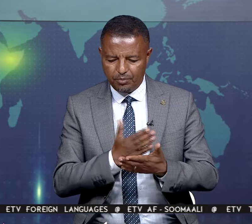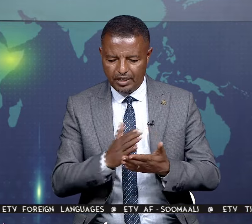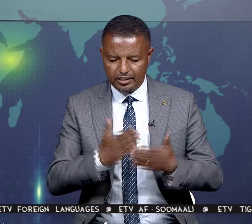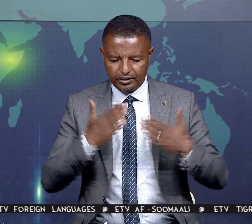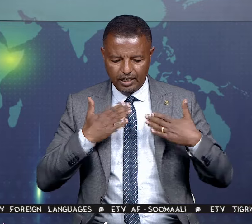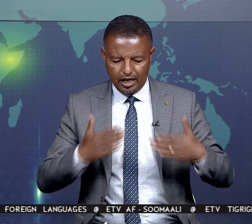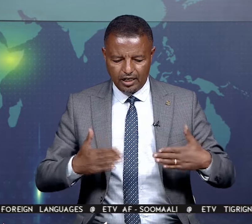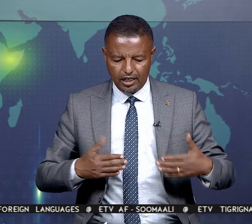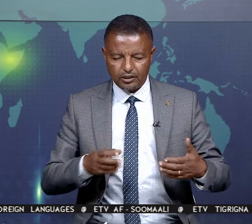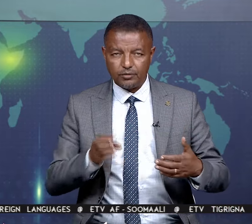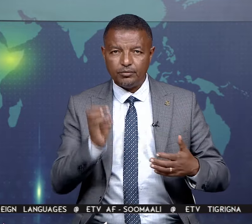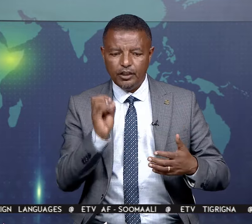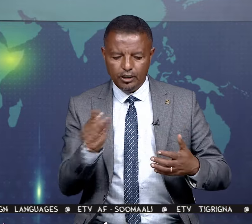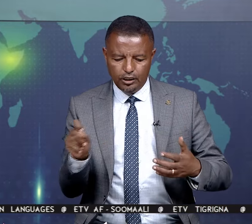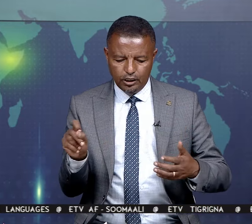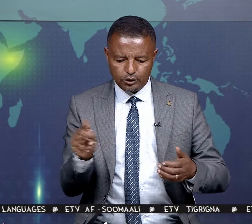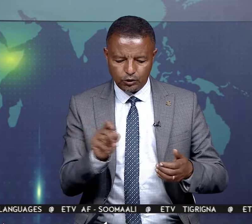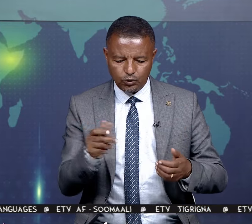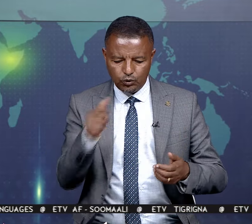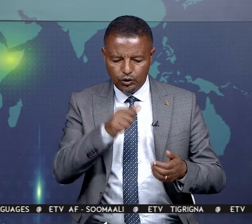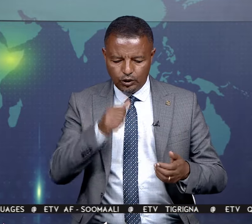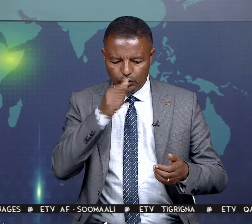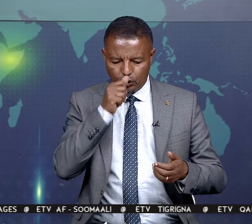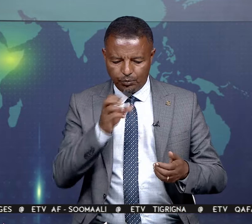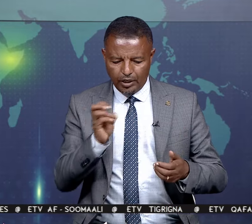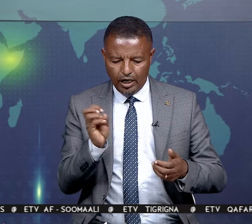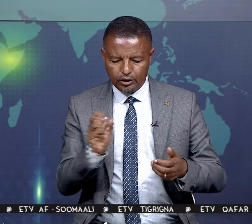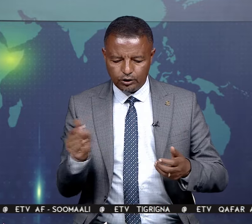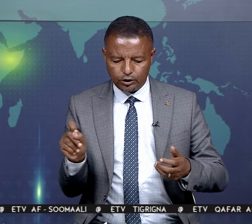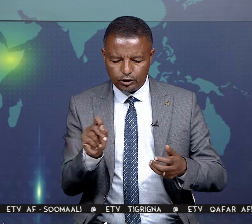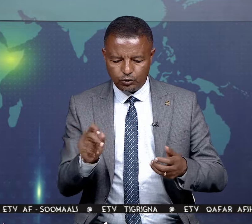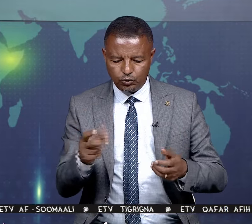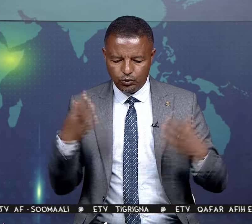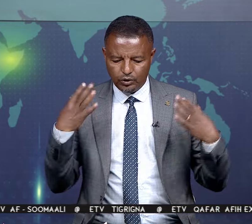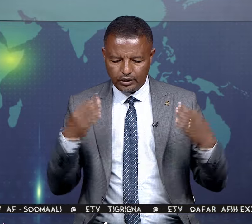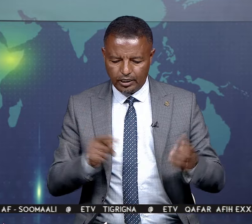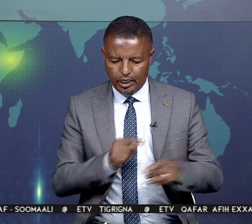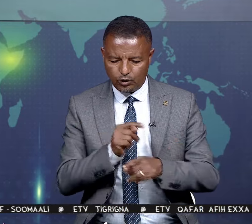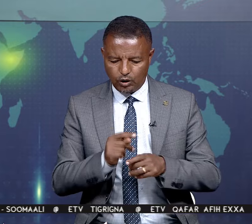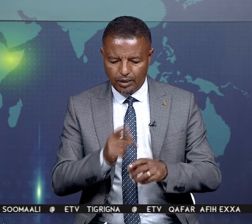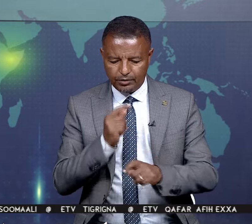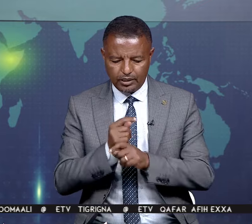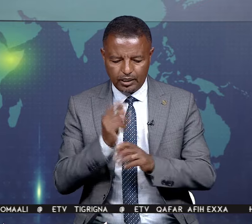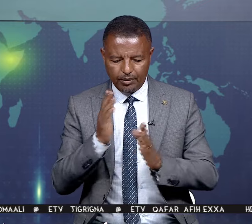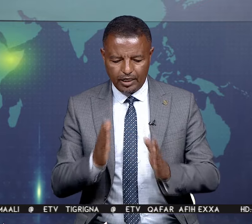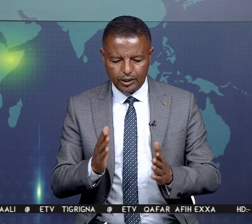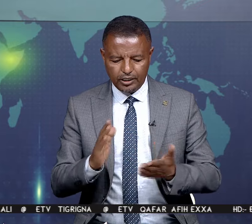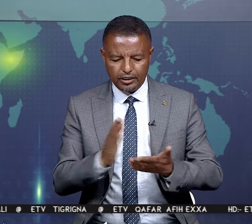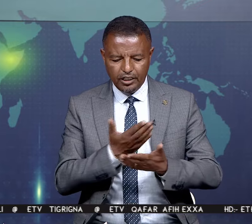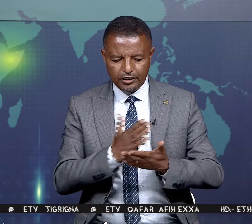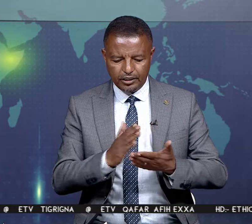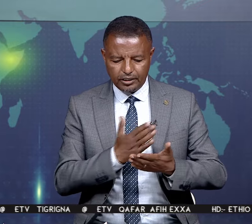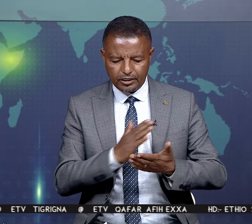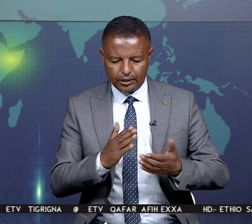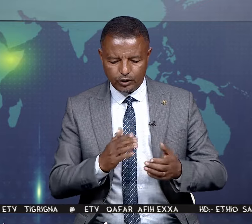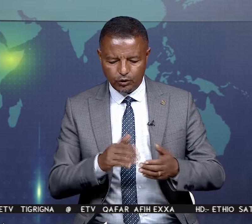ባለድርሻ አካላትም ለጽዱ ኢትዮጵያ ጽዱ ጤና ተቋም ተግባራዊነት የድርሻቸውን